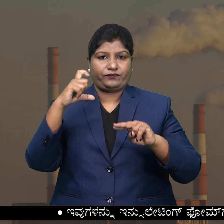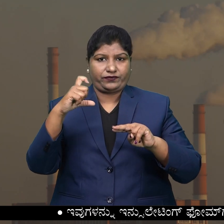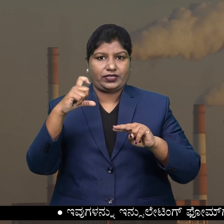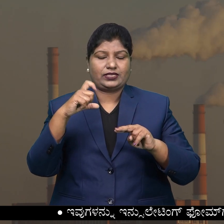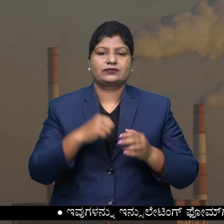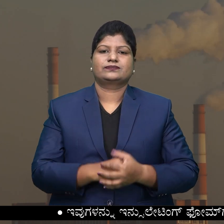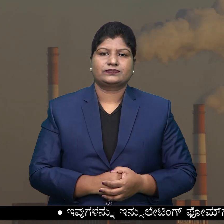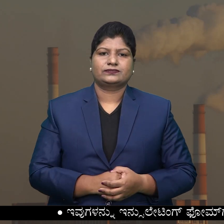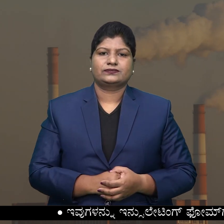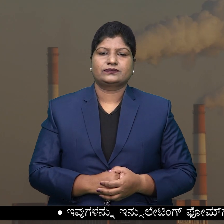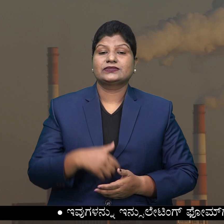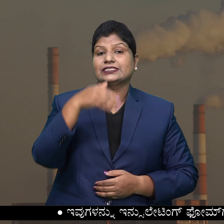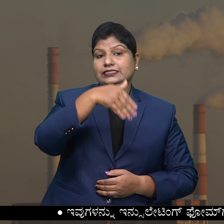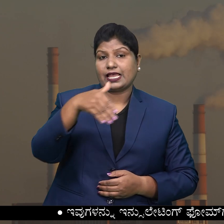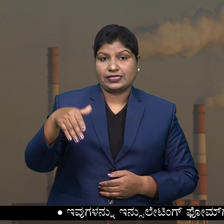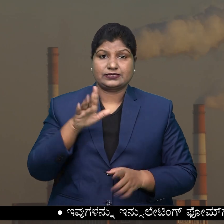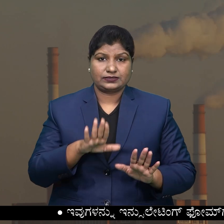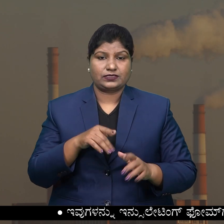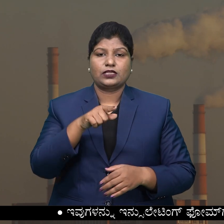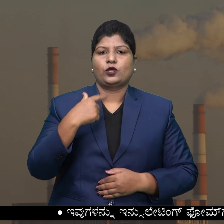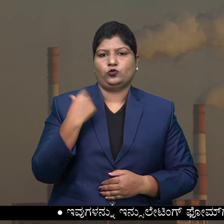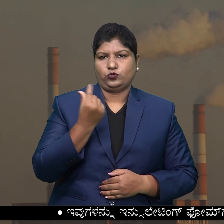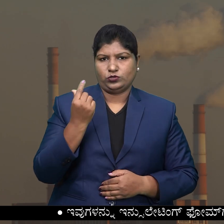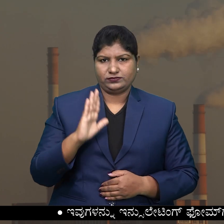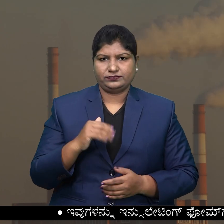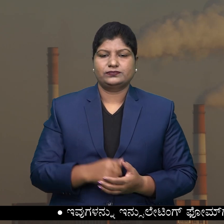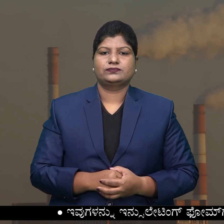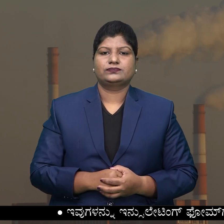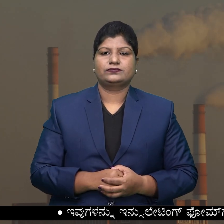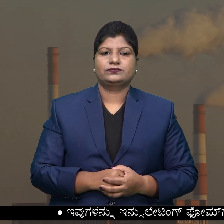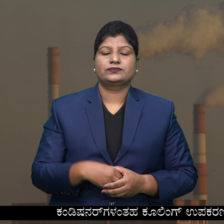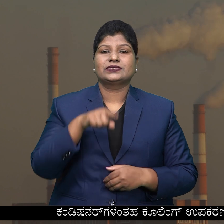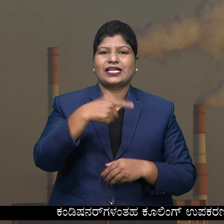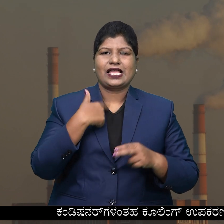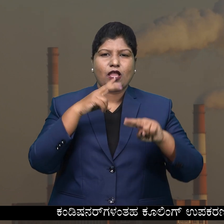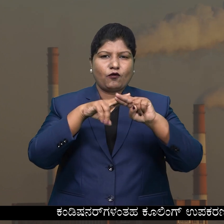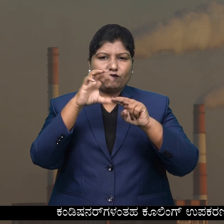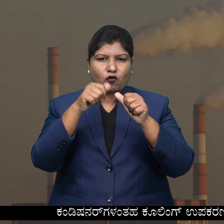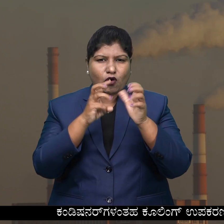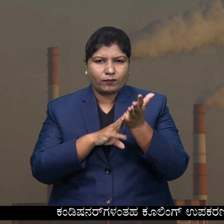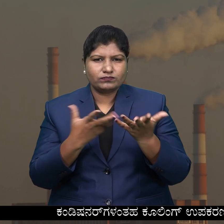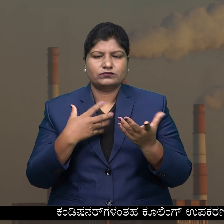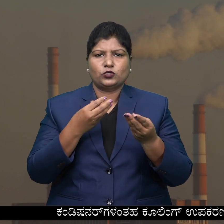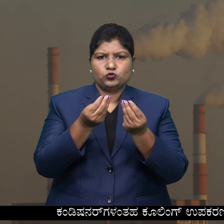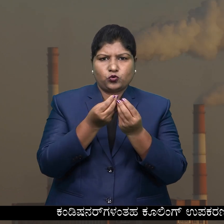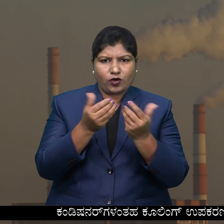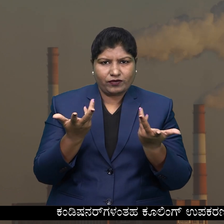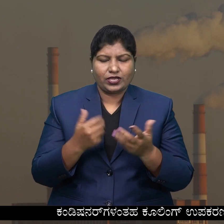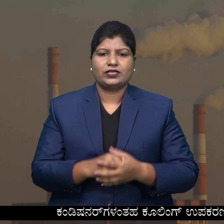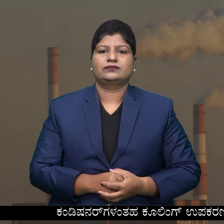ಇವುಗಳನ್ನ ಇನ್ಸುಲೇಟಿಂಗ್ ಫೋಮ್ಗಳು, ದ್ರಾವಕಗಳು ಮತ್ತು ರೆಫ್ರಿಜರೇಟರ್ಗಳು, ಏರ್ ಕಂಡೀಷನರ್ಗಳಂತಹ ಕೂಲಿಂಗ್ ಉಪಕರಣಗಳು ಮತ್ತು